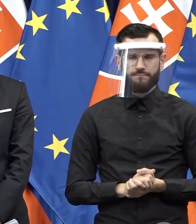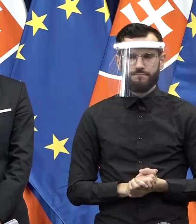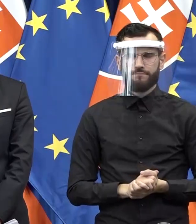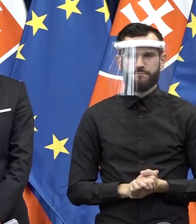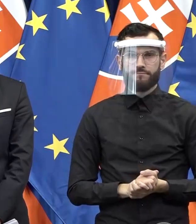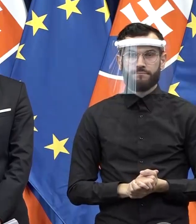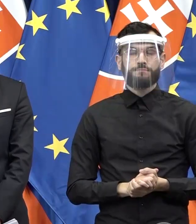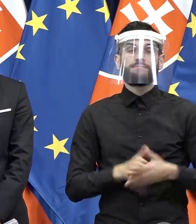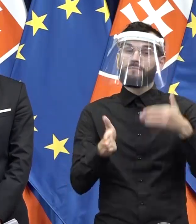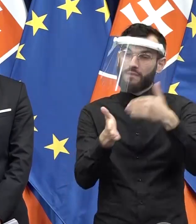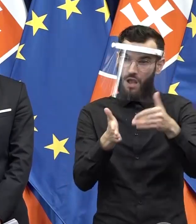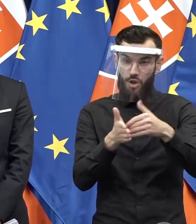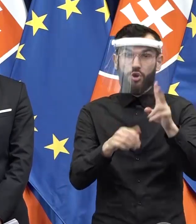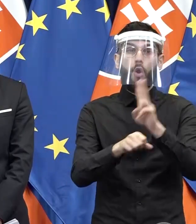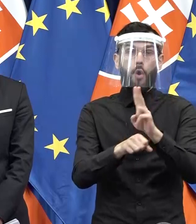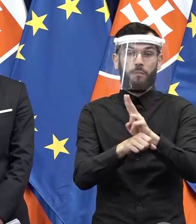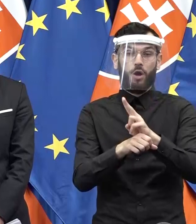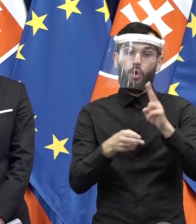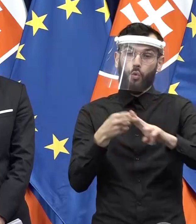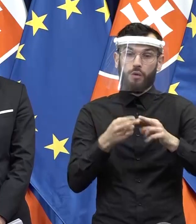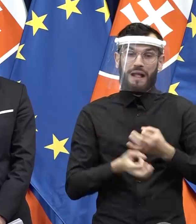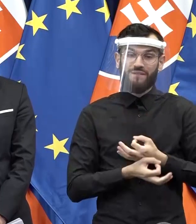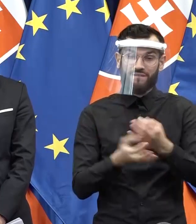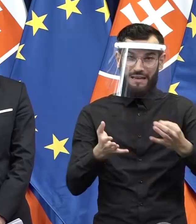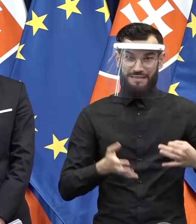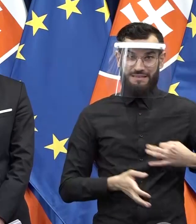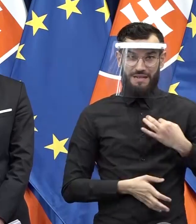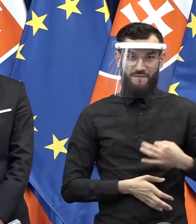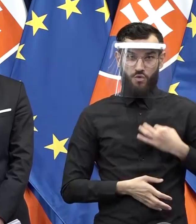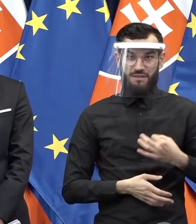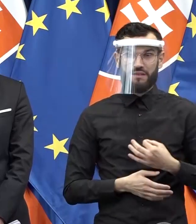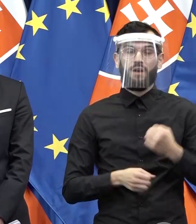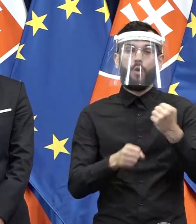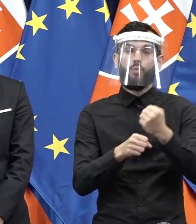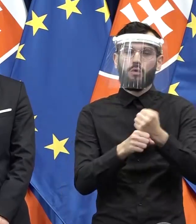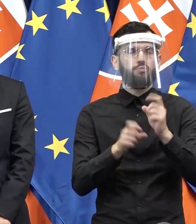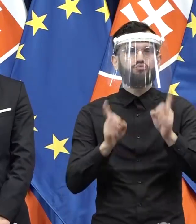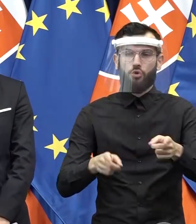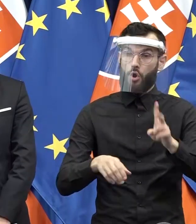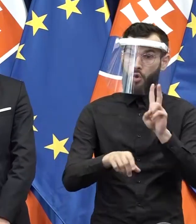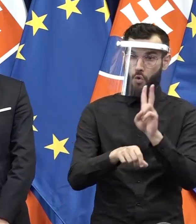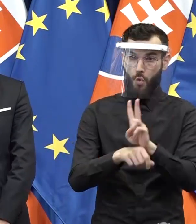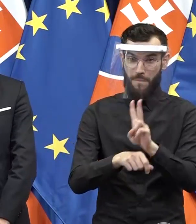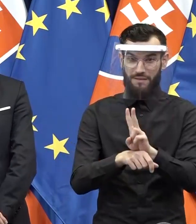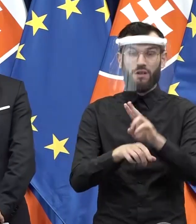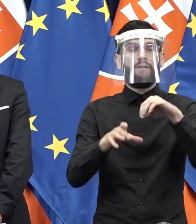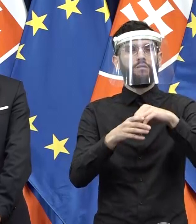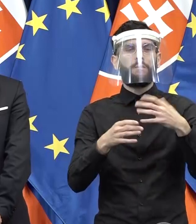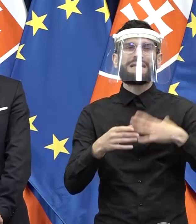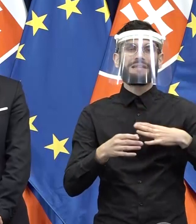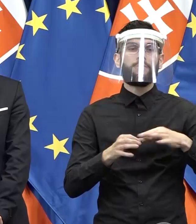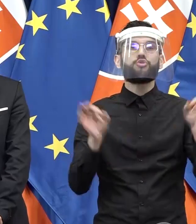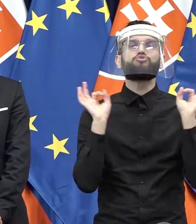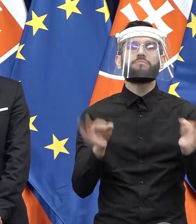Ďalšie opatrenie je, že Úrad verejného zdravotníctva vydá opatrenie, ktorým určí špeciálne